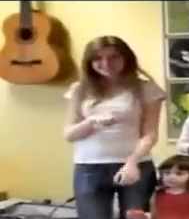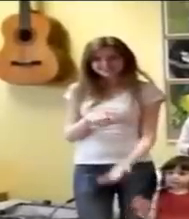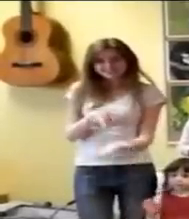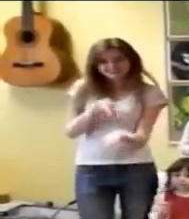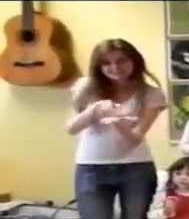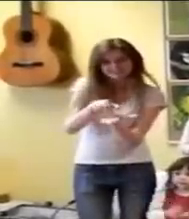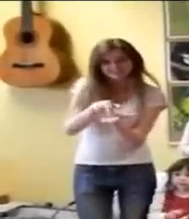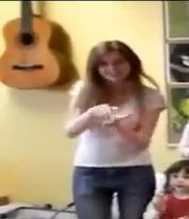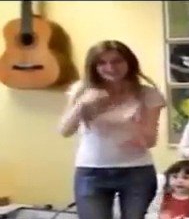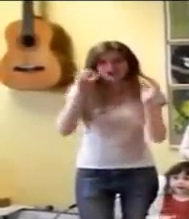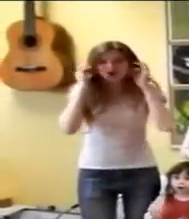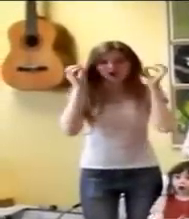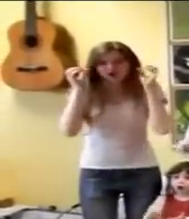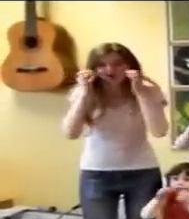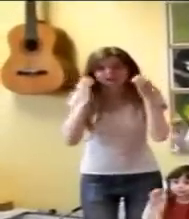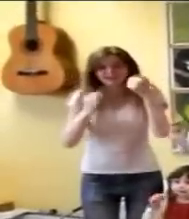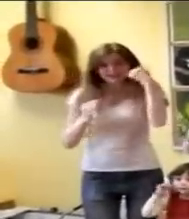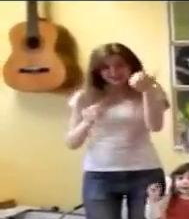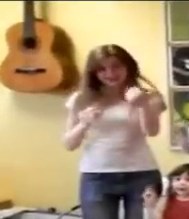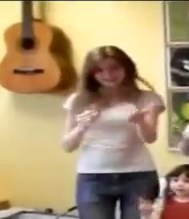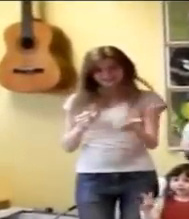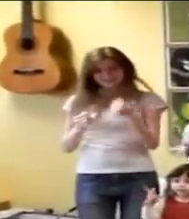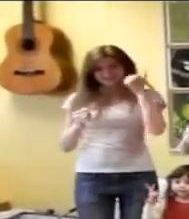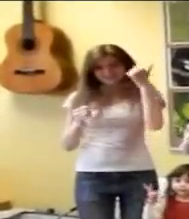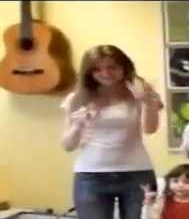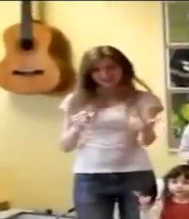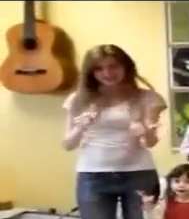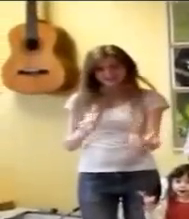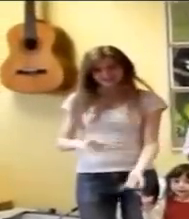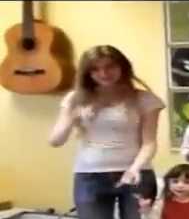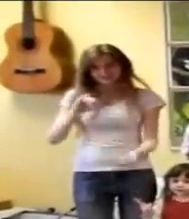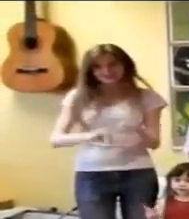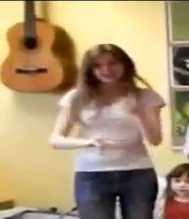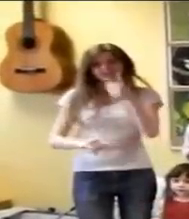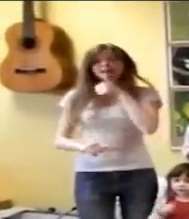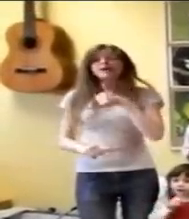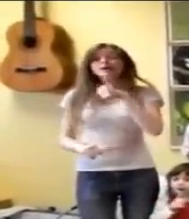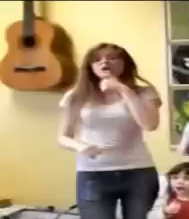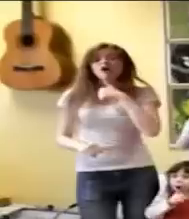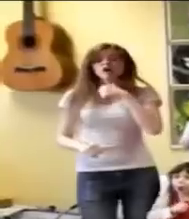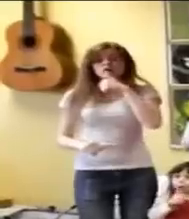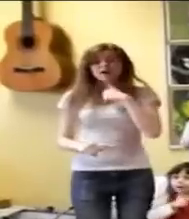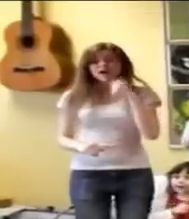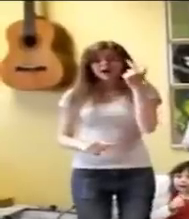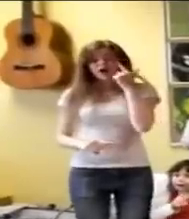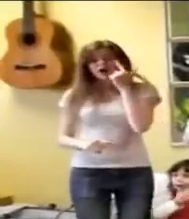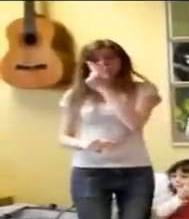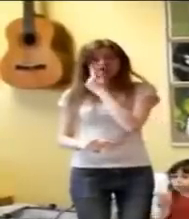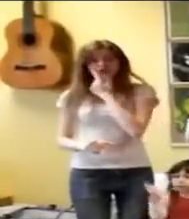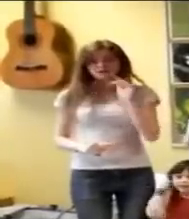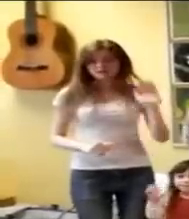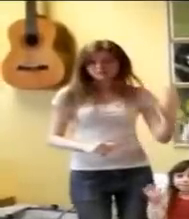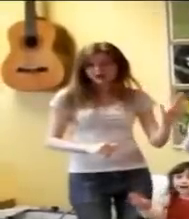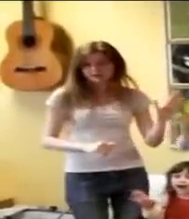Idzie kod, raz i dwa, i zielone oczy mam.